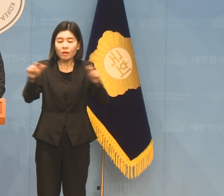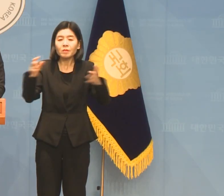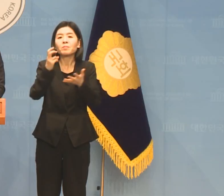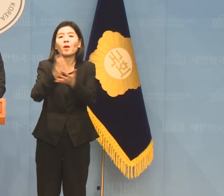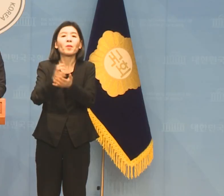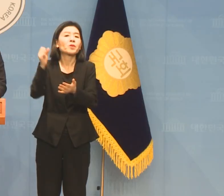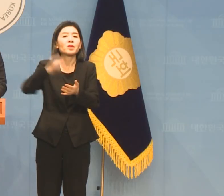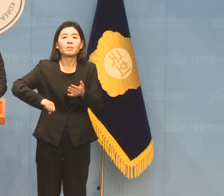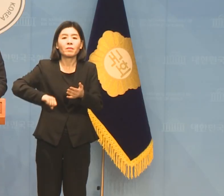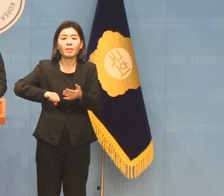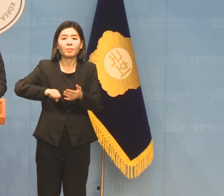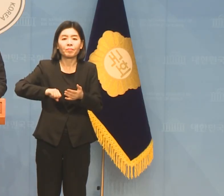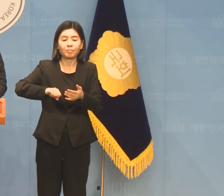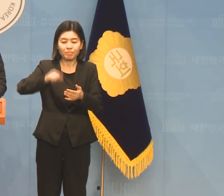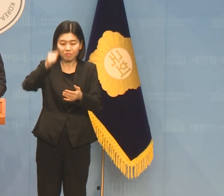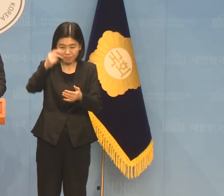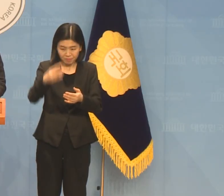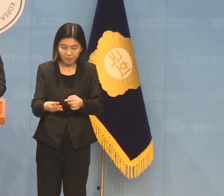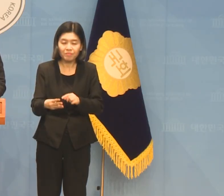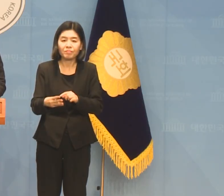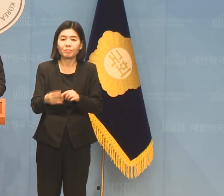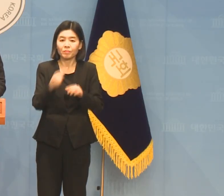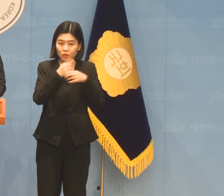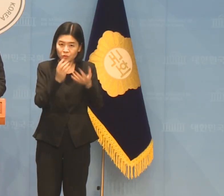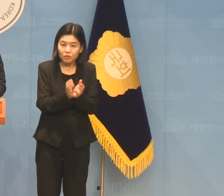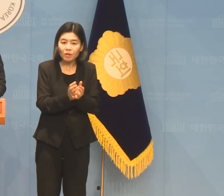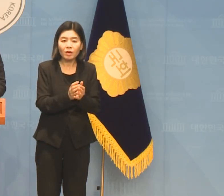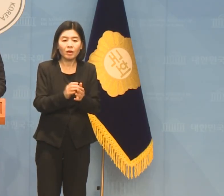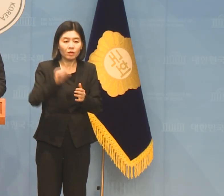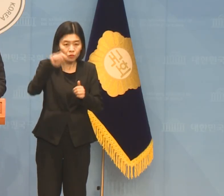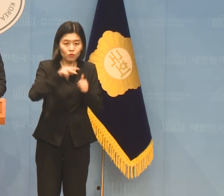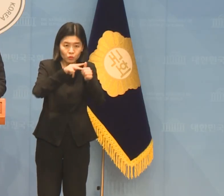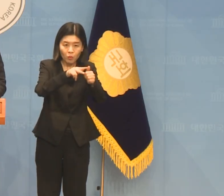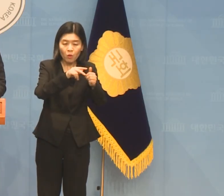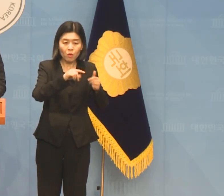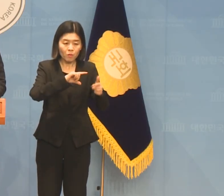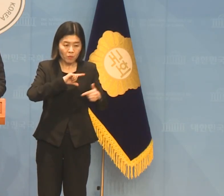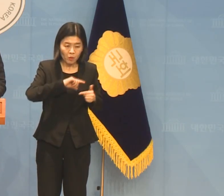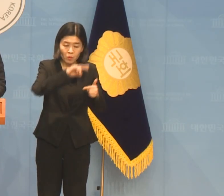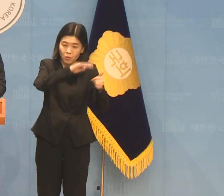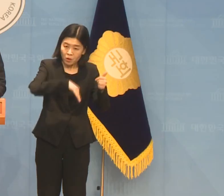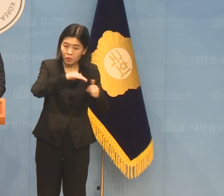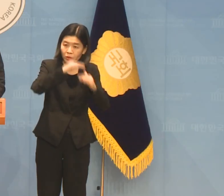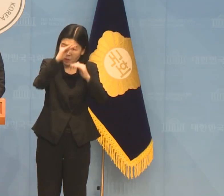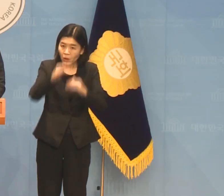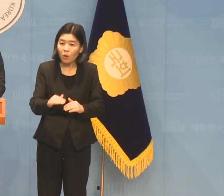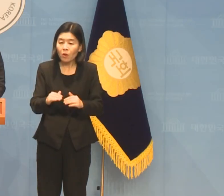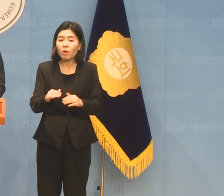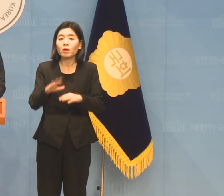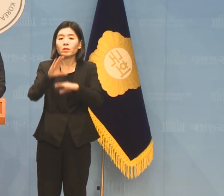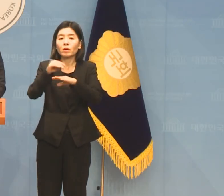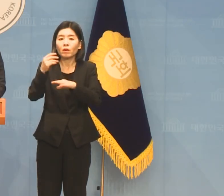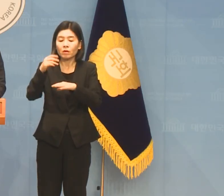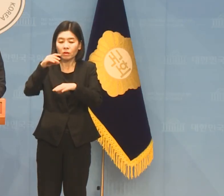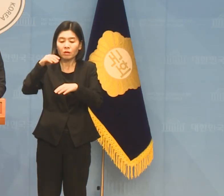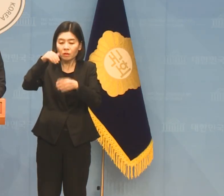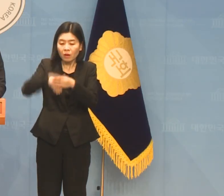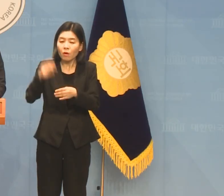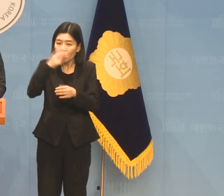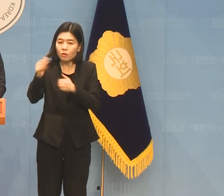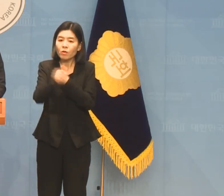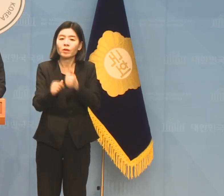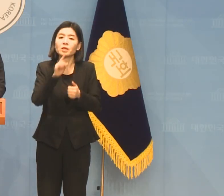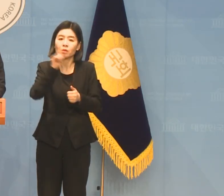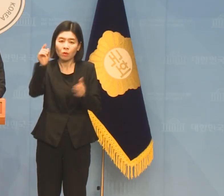위반하는 내용입니다. 민주당 경선 후보에 대한 명예훼손 혐의 차량에 대해 선관위에 신고 접수하였습니다. 국민소통위원회는